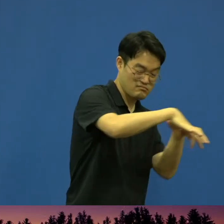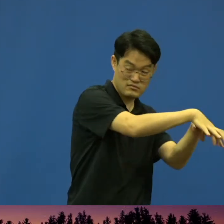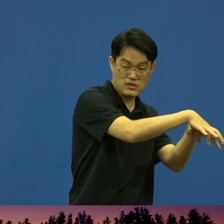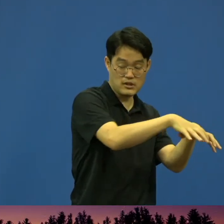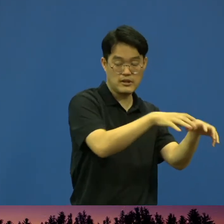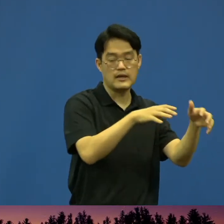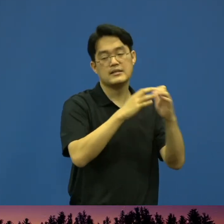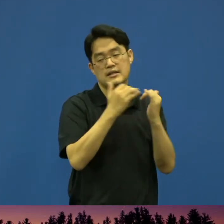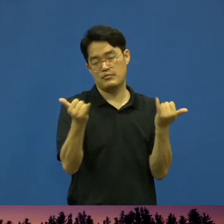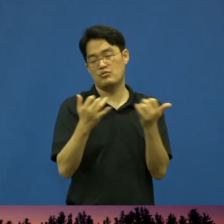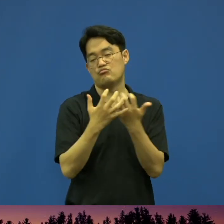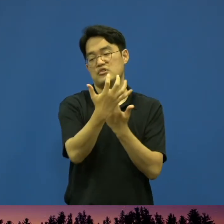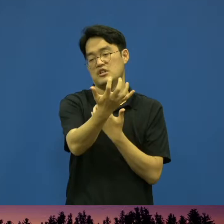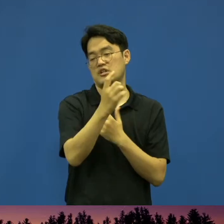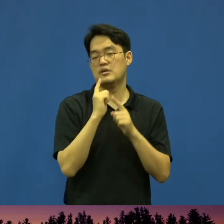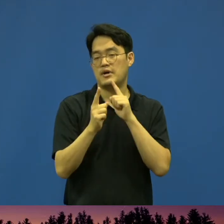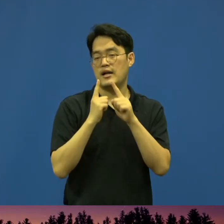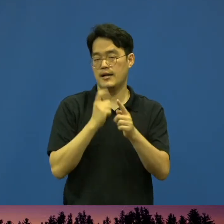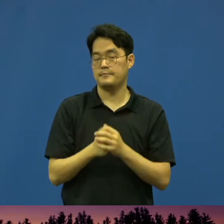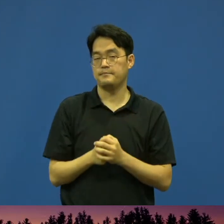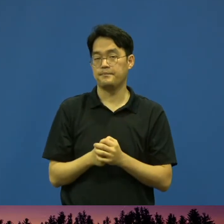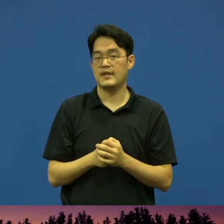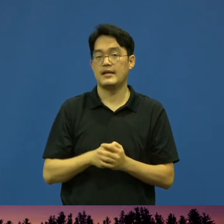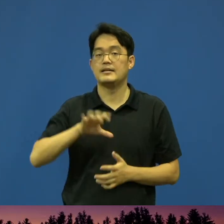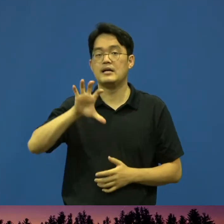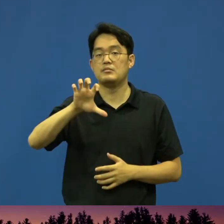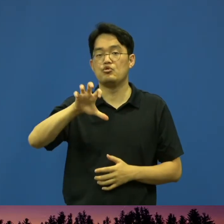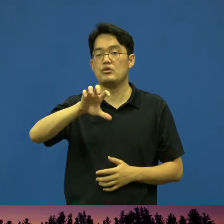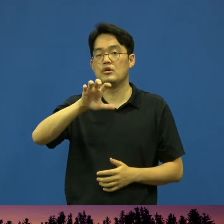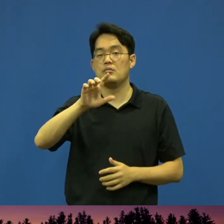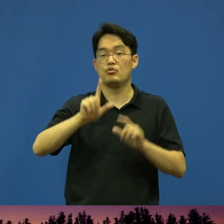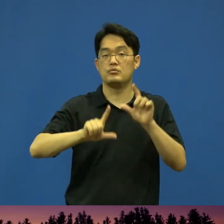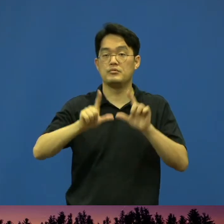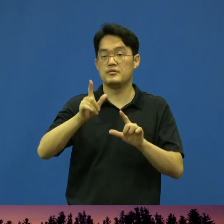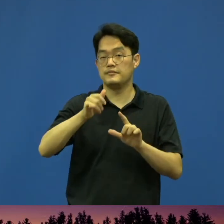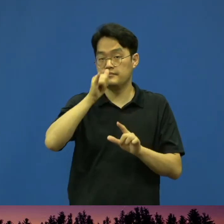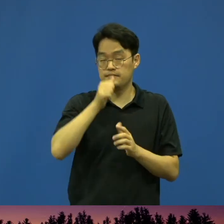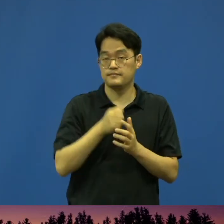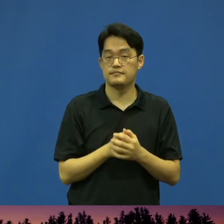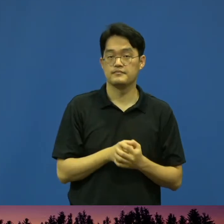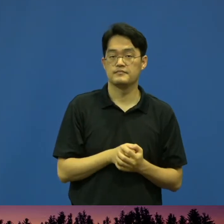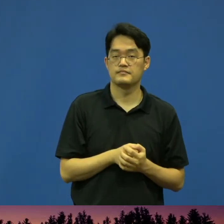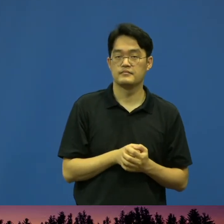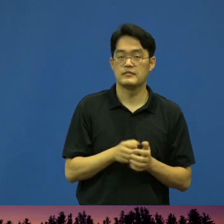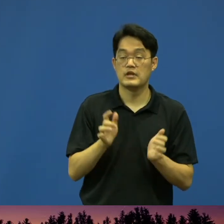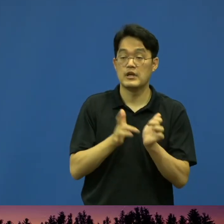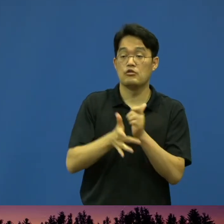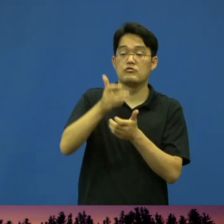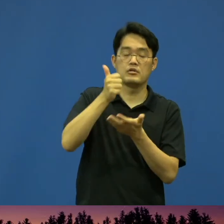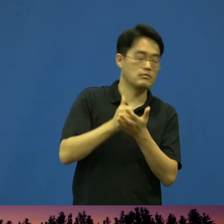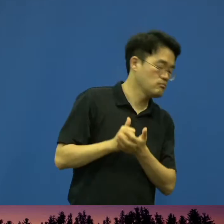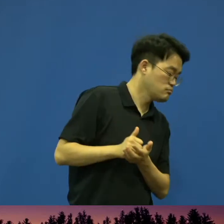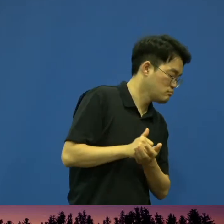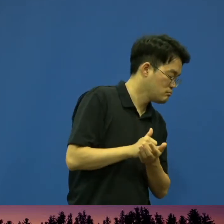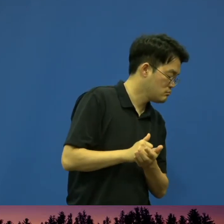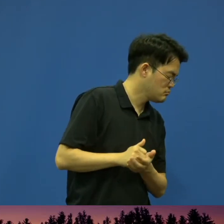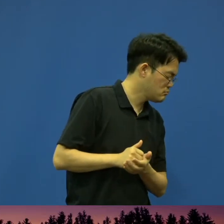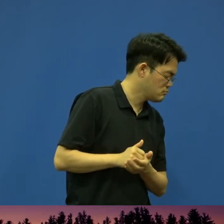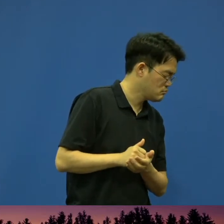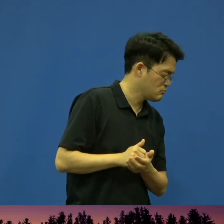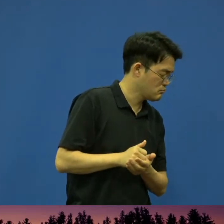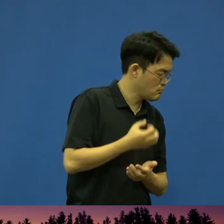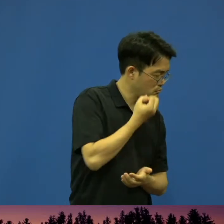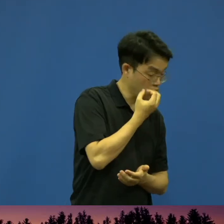45절에도 그들의 모습을 두 번 반복해주고 있습니다. 45절에 이렇게 기록하고 있죠. 예수께서 이르시되 내게 손을 댄 자가